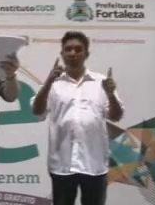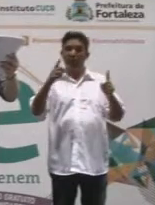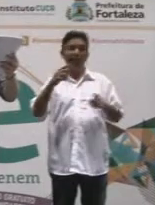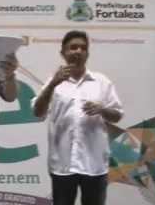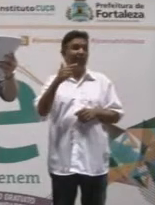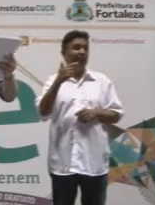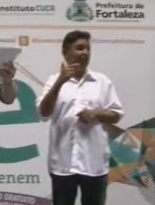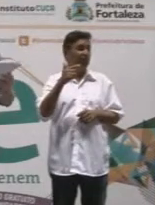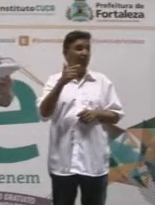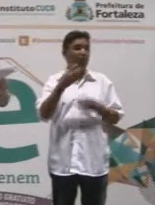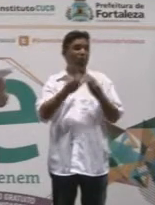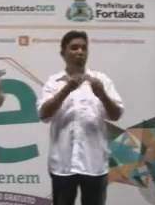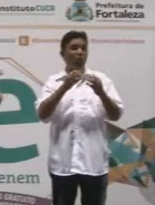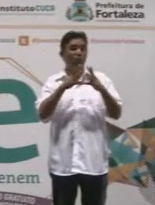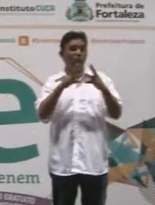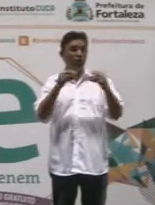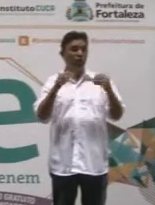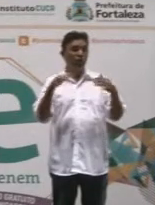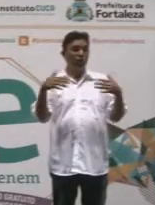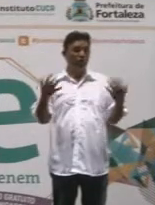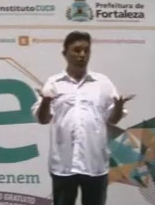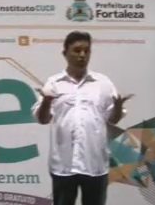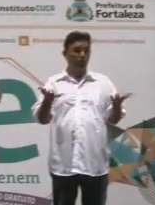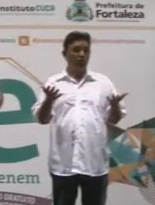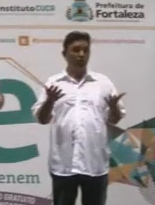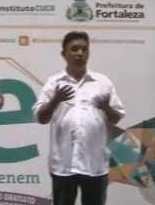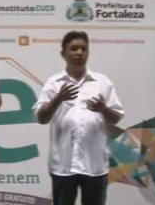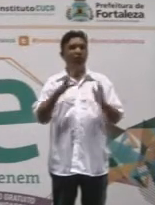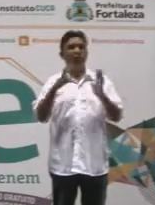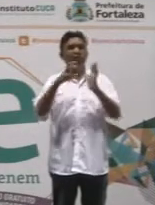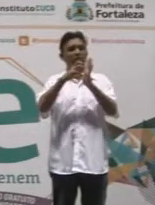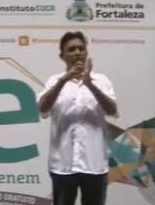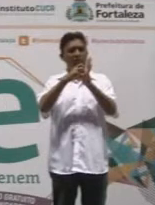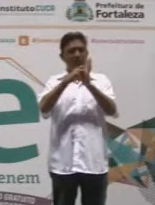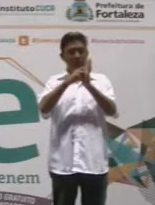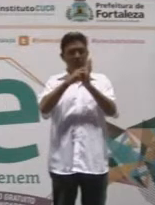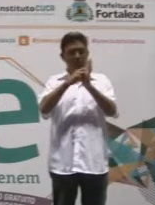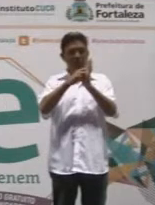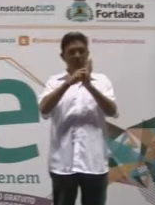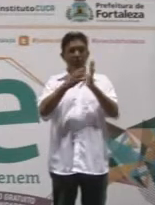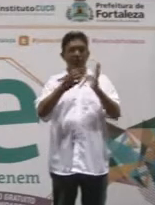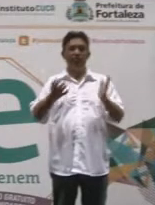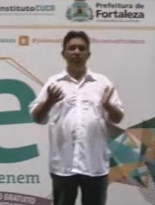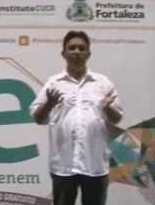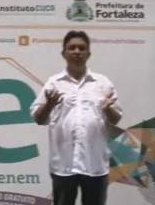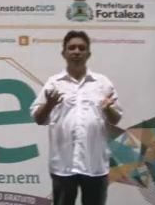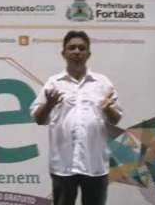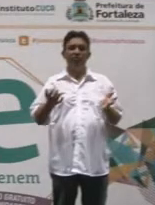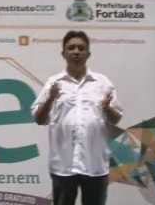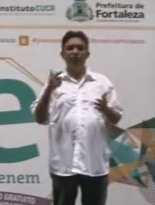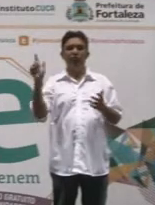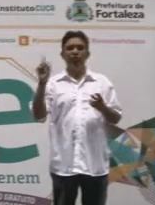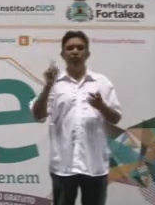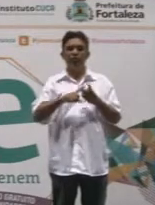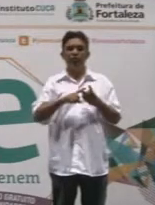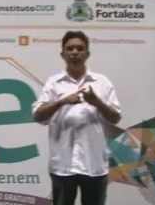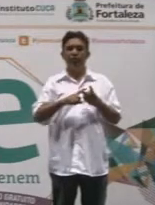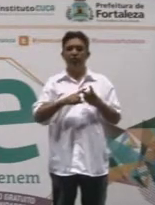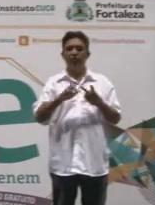possuem cura comprovada, quais? A AIDS é uma, não tem nenhuma cura comprovada. E a outra?